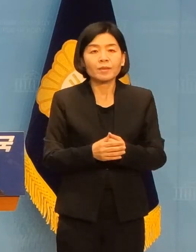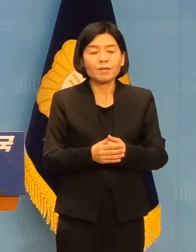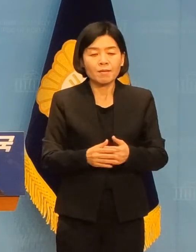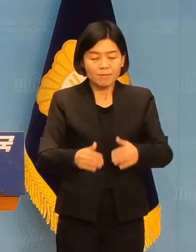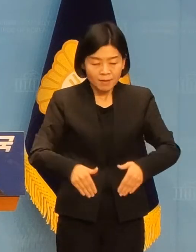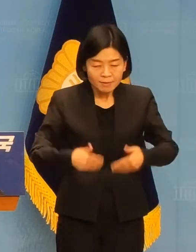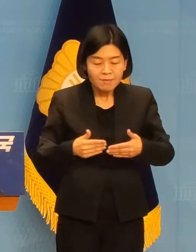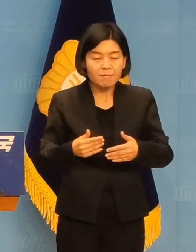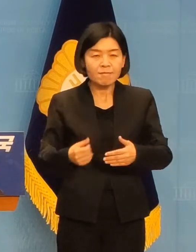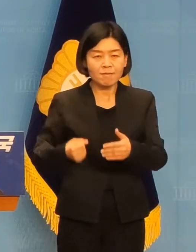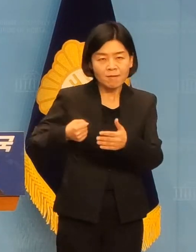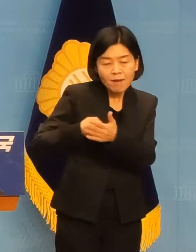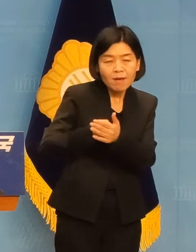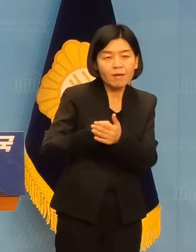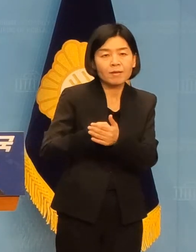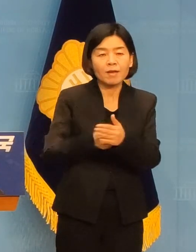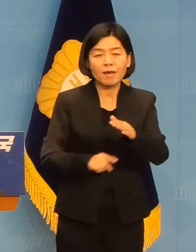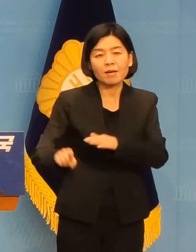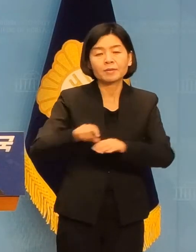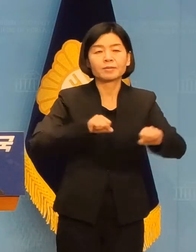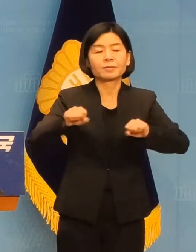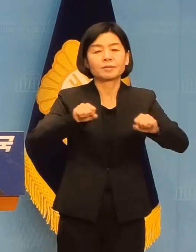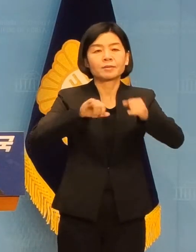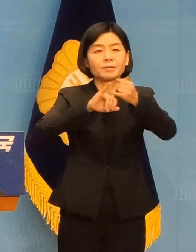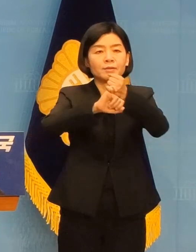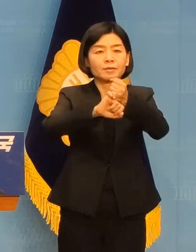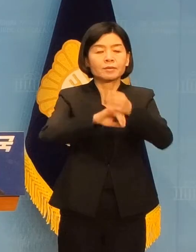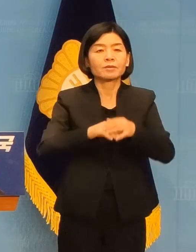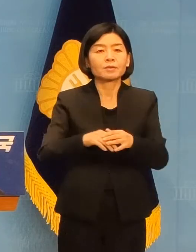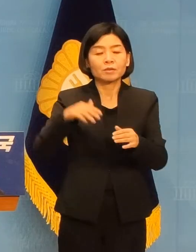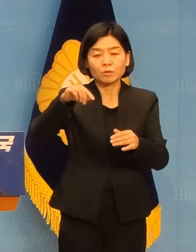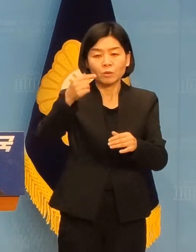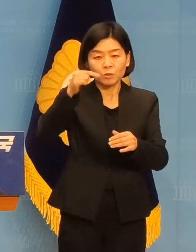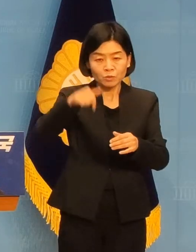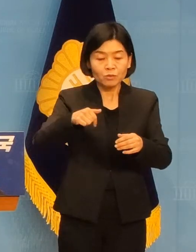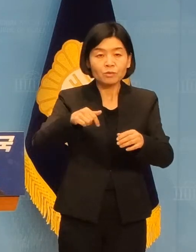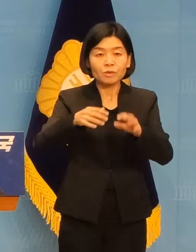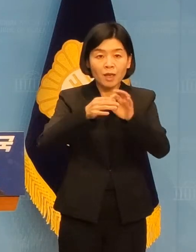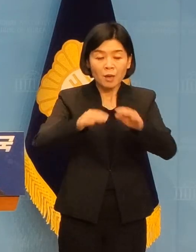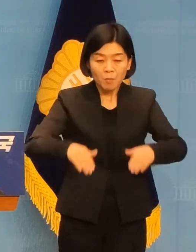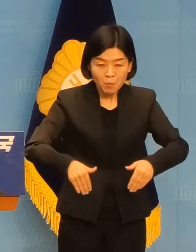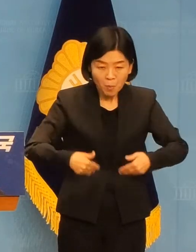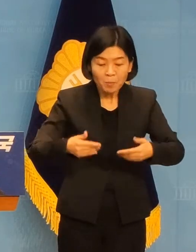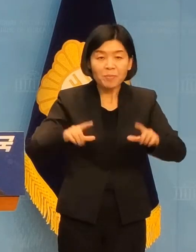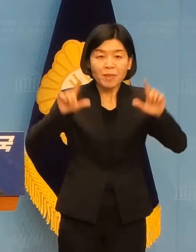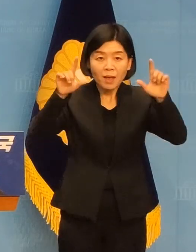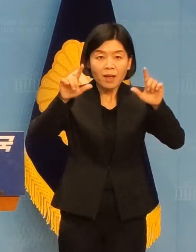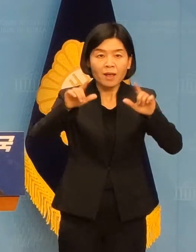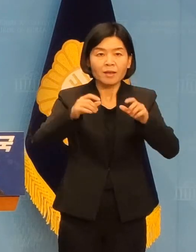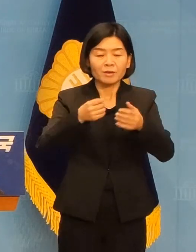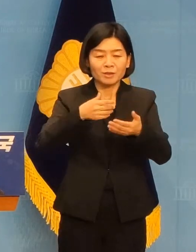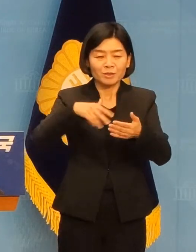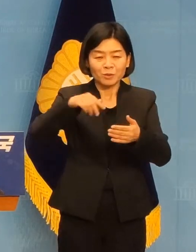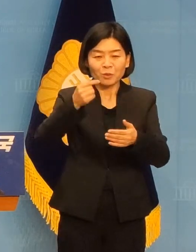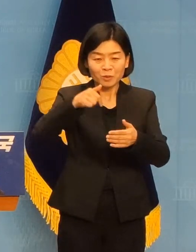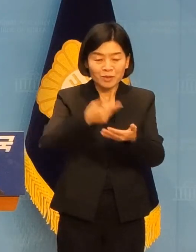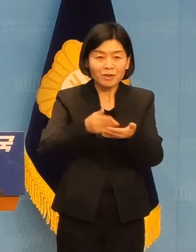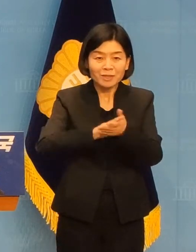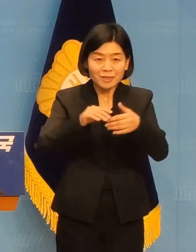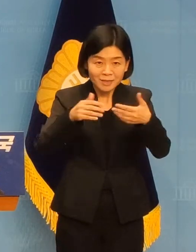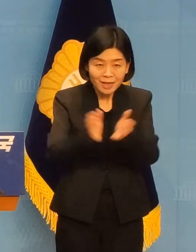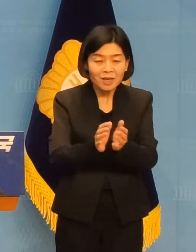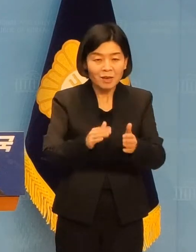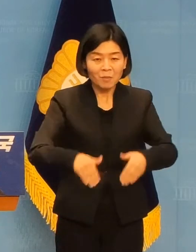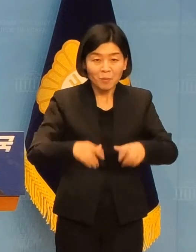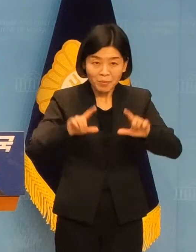강하게 앞장서겠습니다. 조국의 봄날, 조국 혁신당의 봄날이 대한민국 국민 모두의 봄날이 될